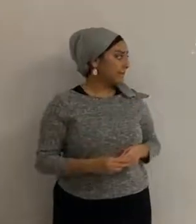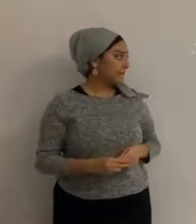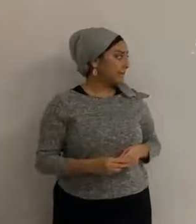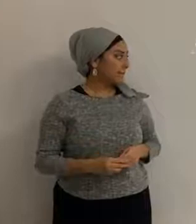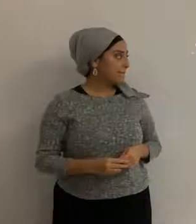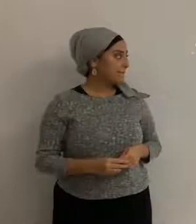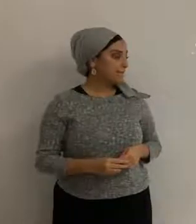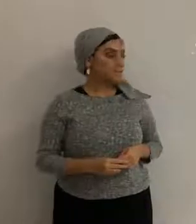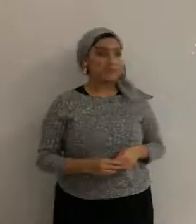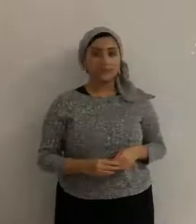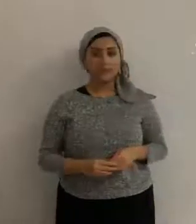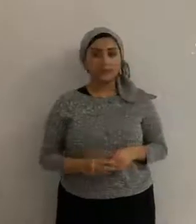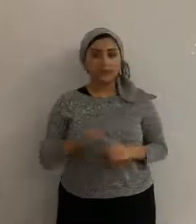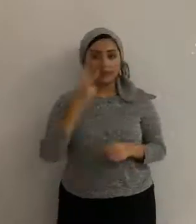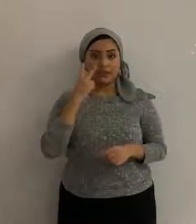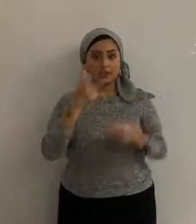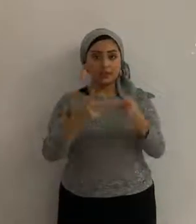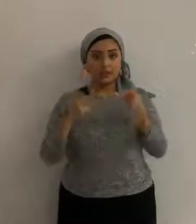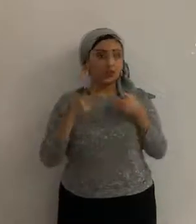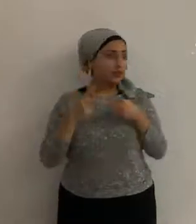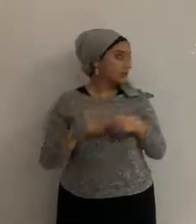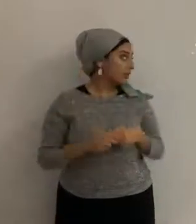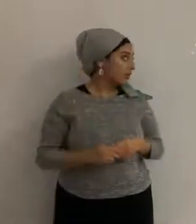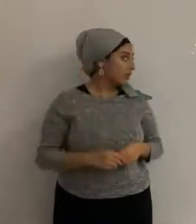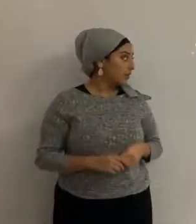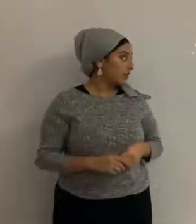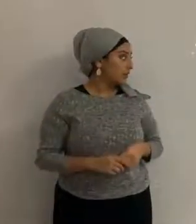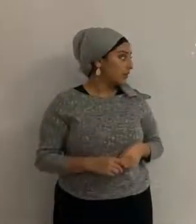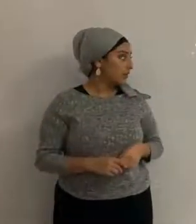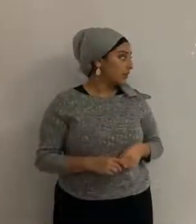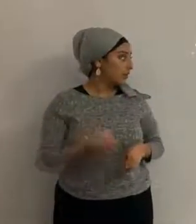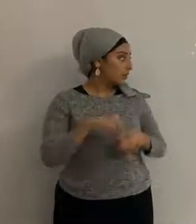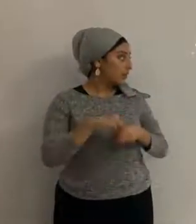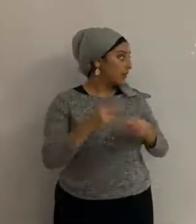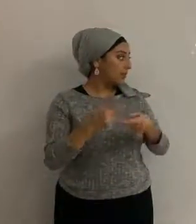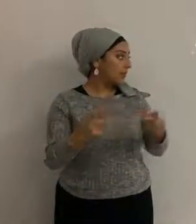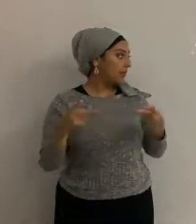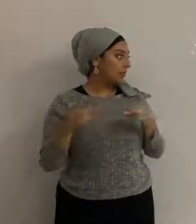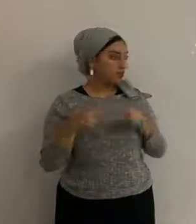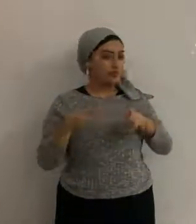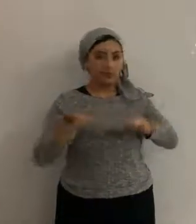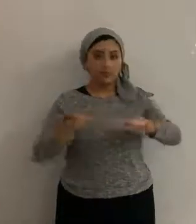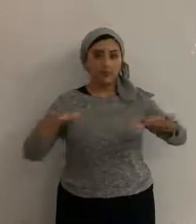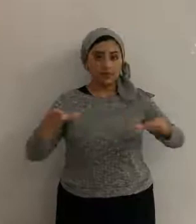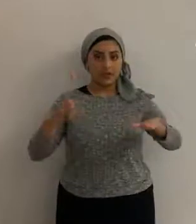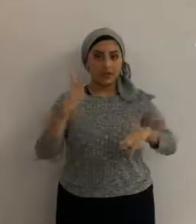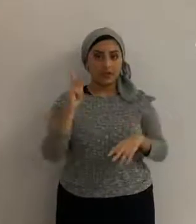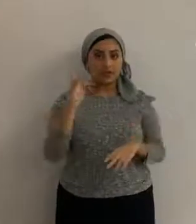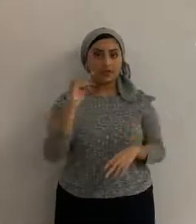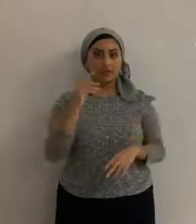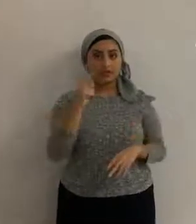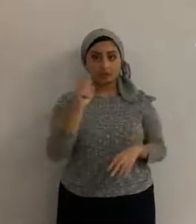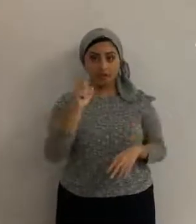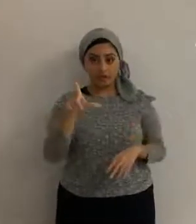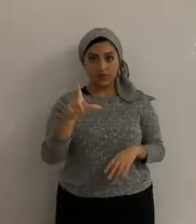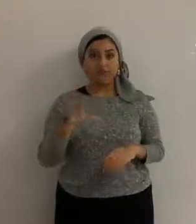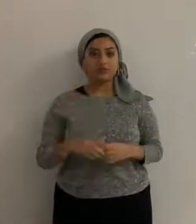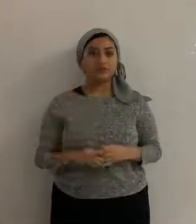de en medio, está precisamente ya en el área, en la explanada del cótel. Aquí